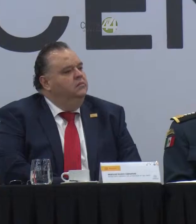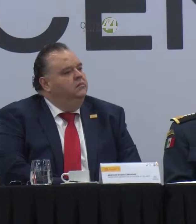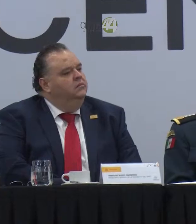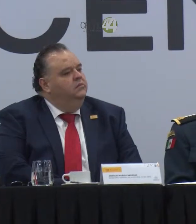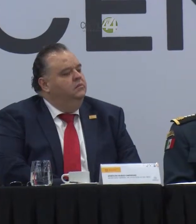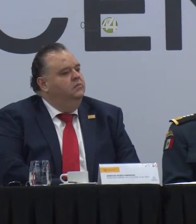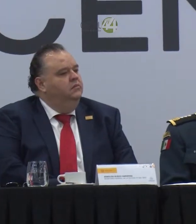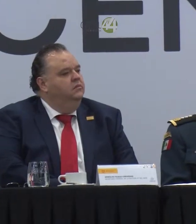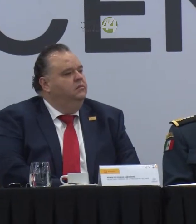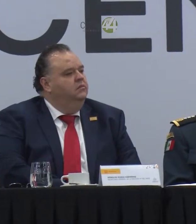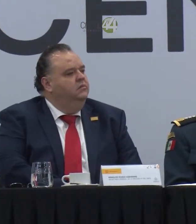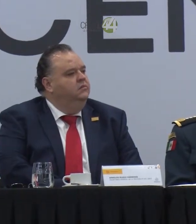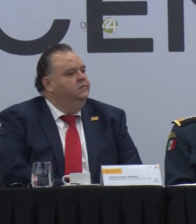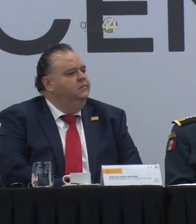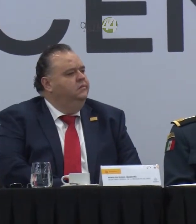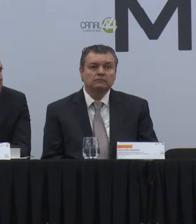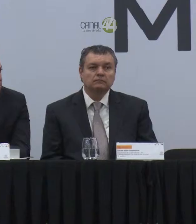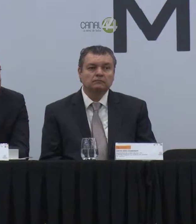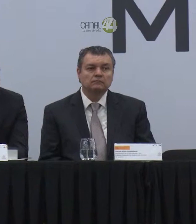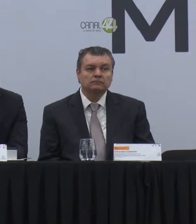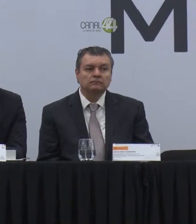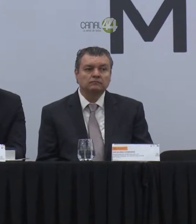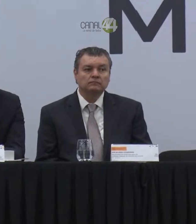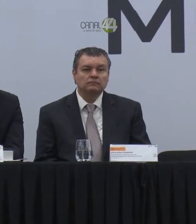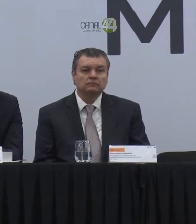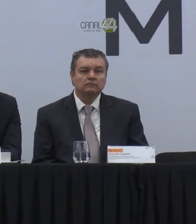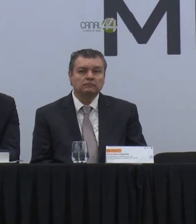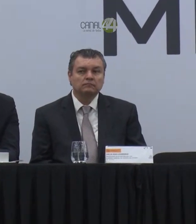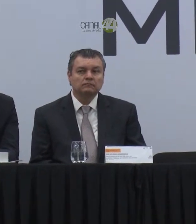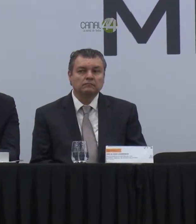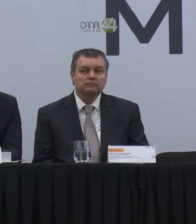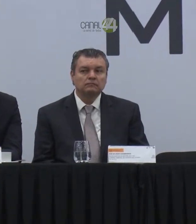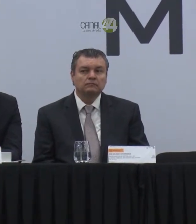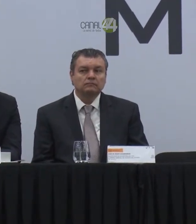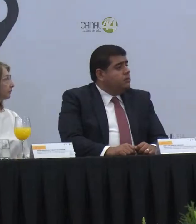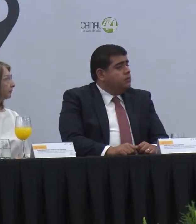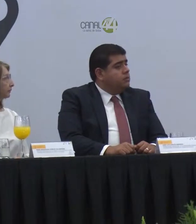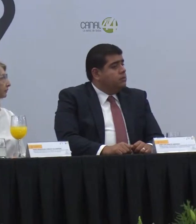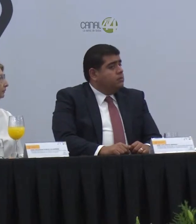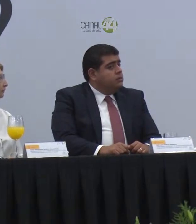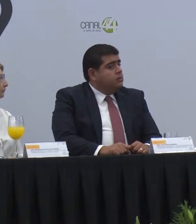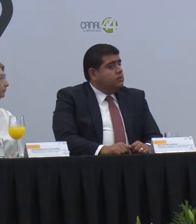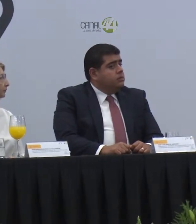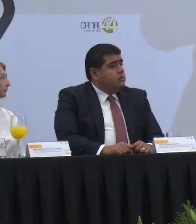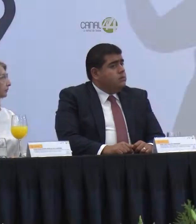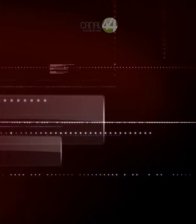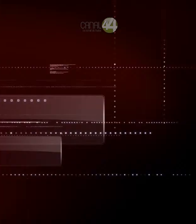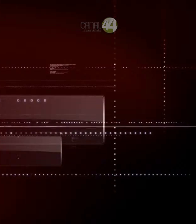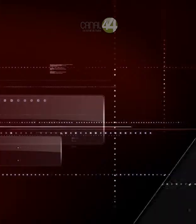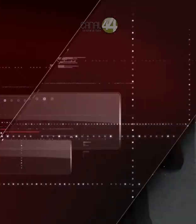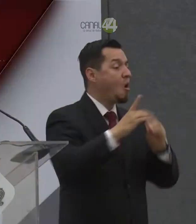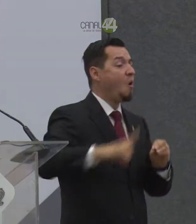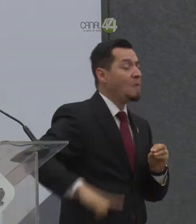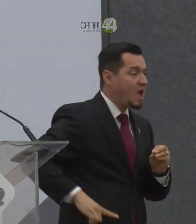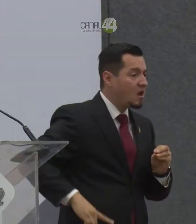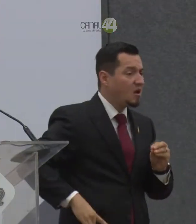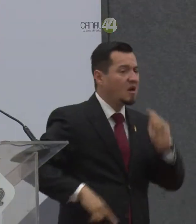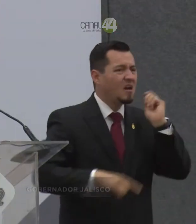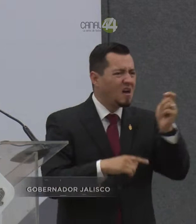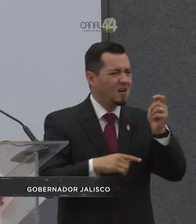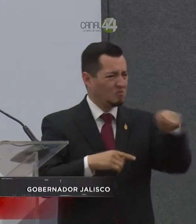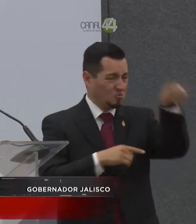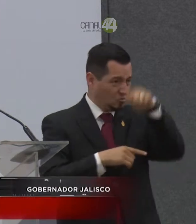paciencia a los docentes debido a que no tiene una varita mágica para cambiar el desorden que recibió. Yo